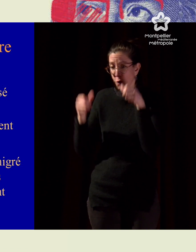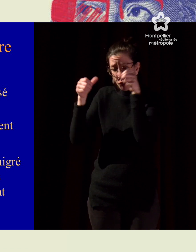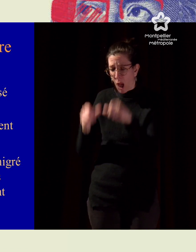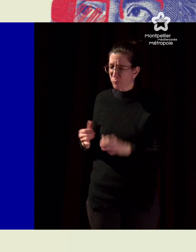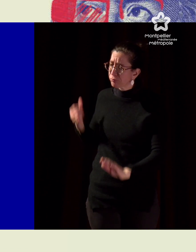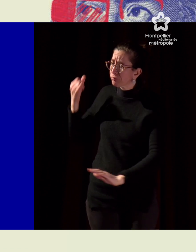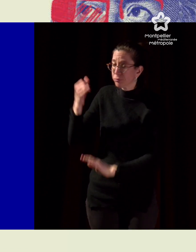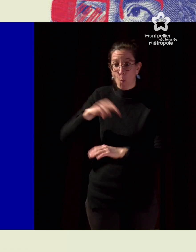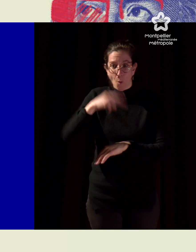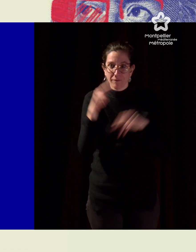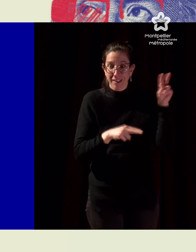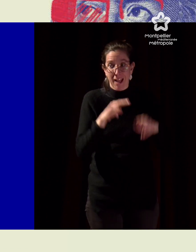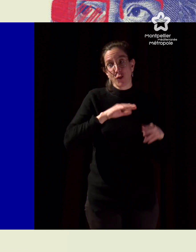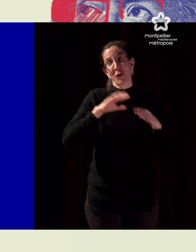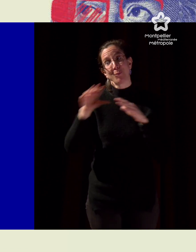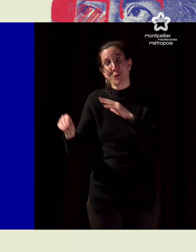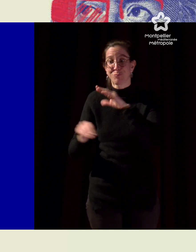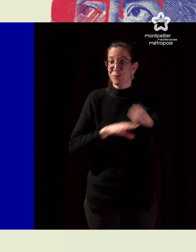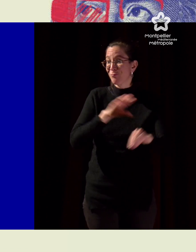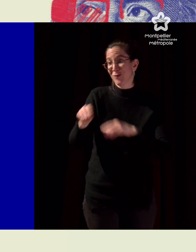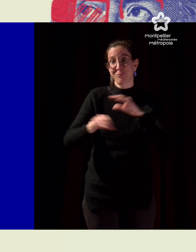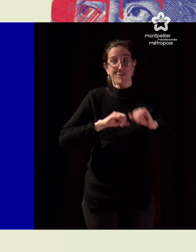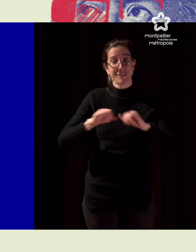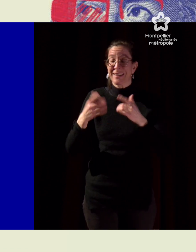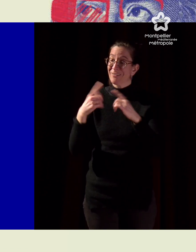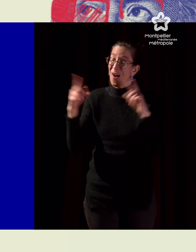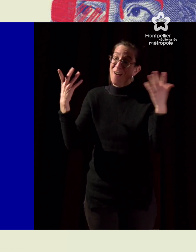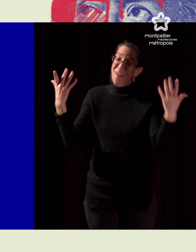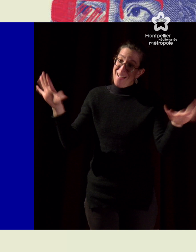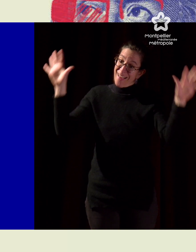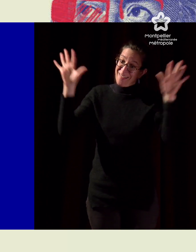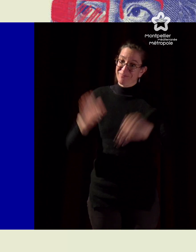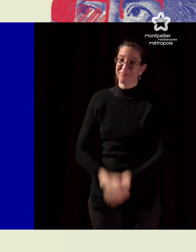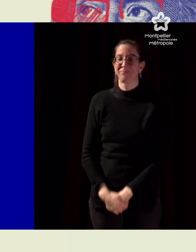restés là où ils sont nés. Et voilà, j'ai fini.